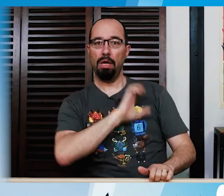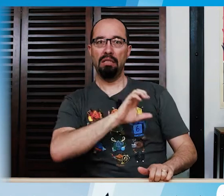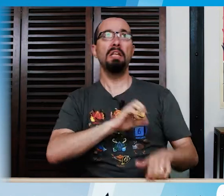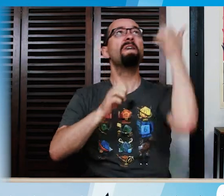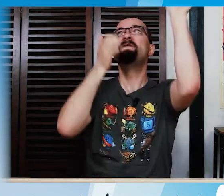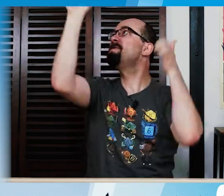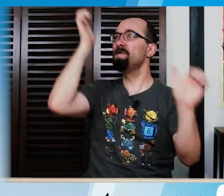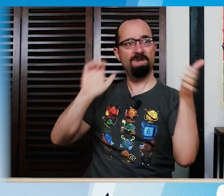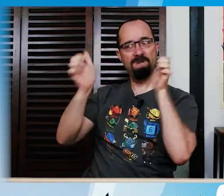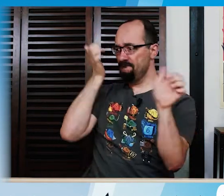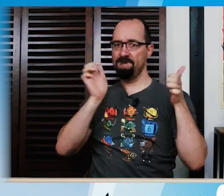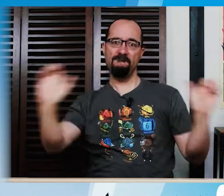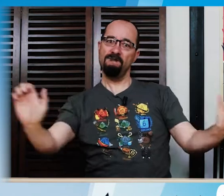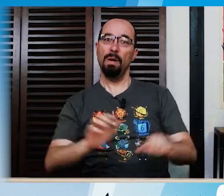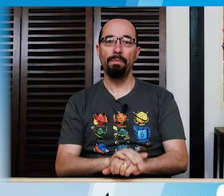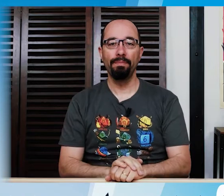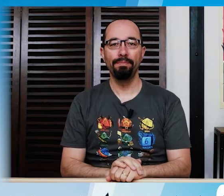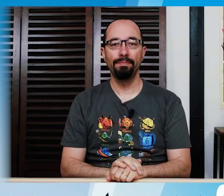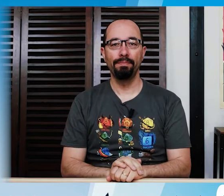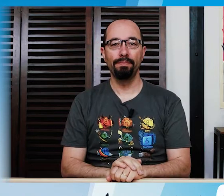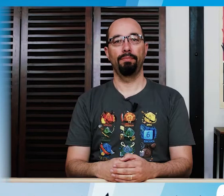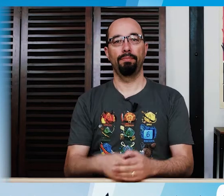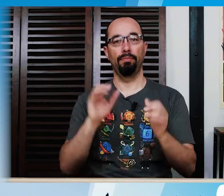Chaque fermier essaie alors de les éviter.